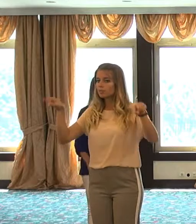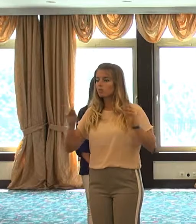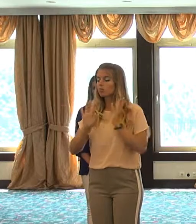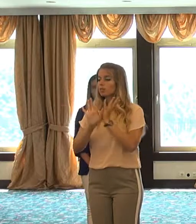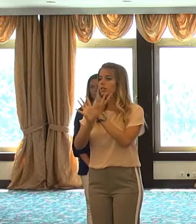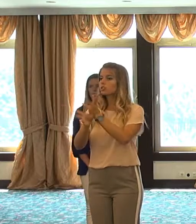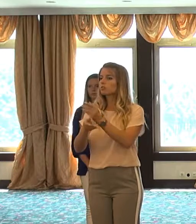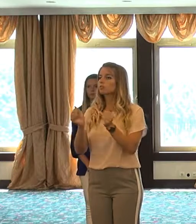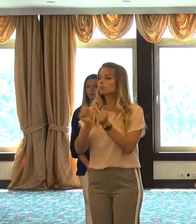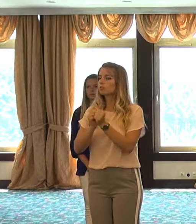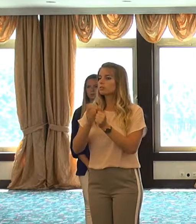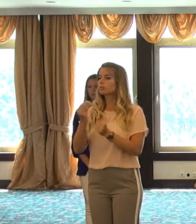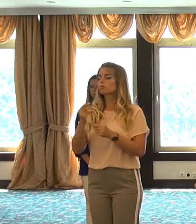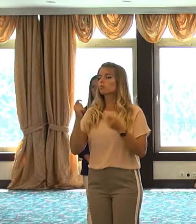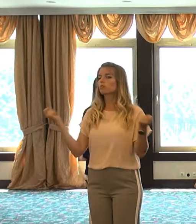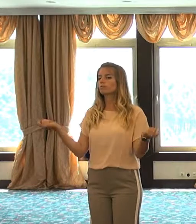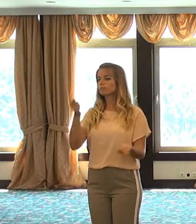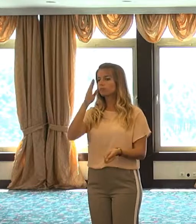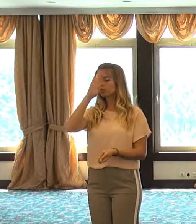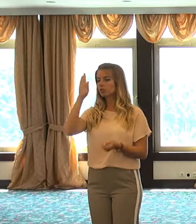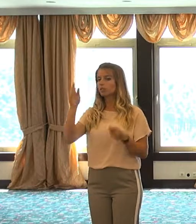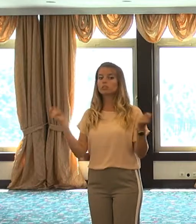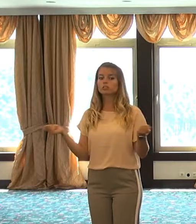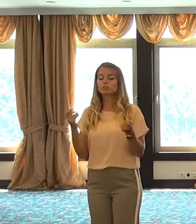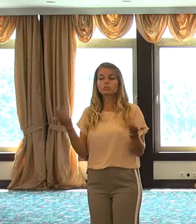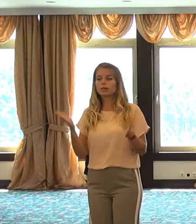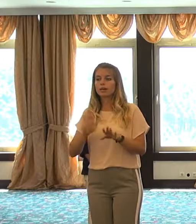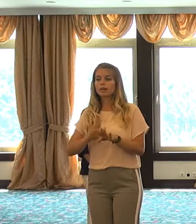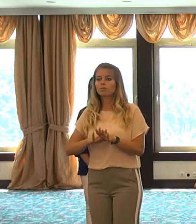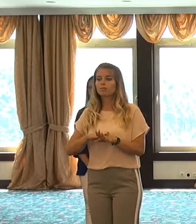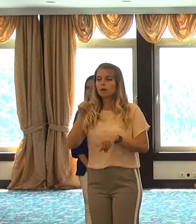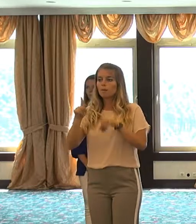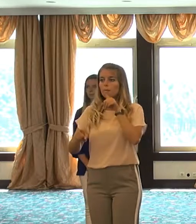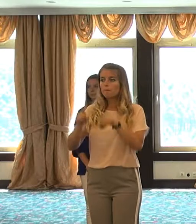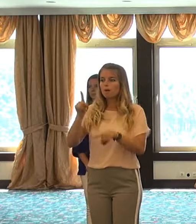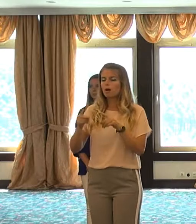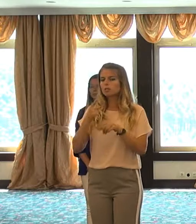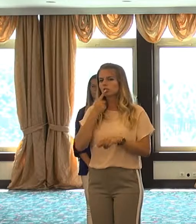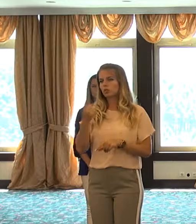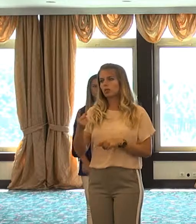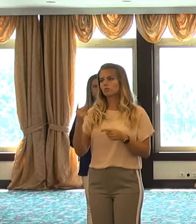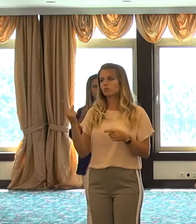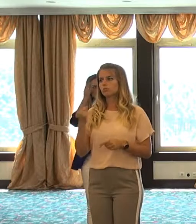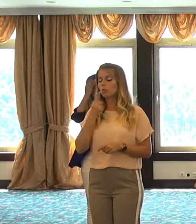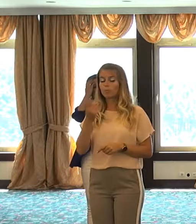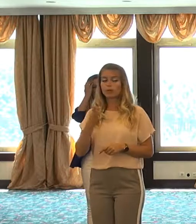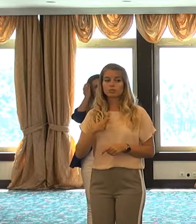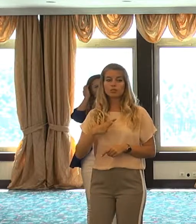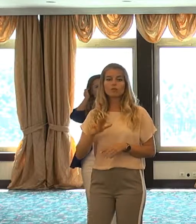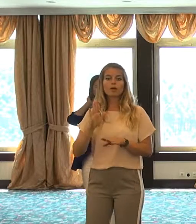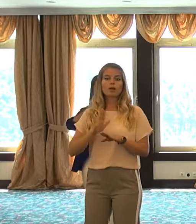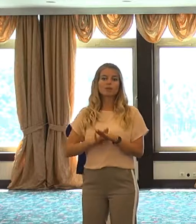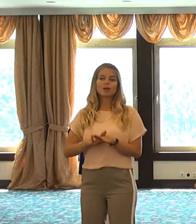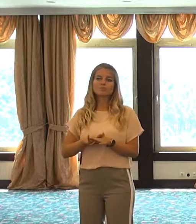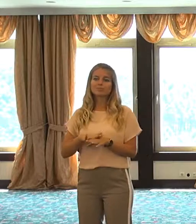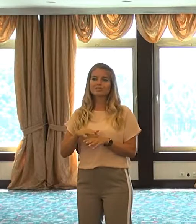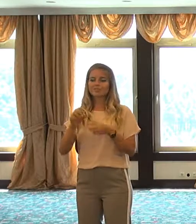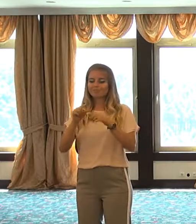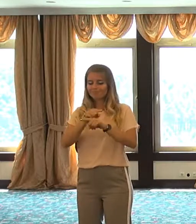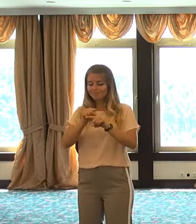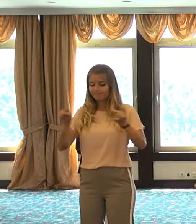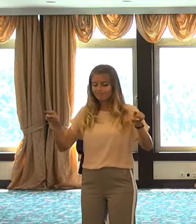için çok ciddi çalışmalar yaptık. Neler yaptık? Sadece bazı satır başlarını vermek istiyorum. Yaptık kelimesini de altına